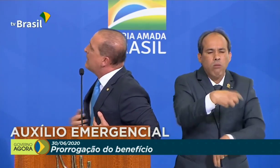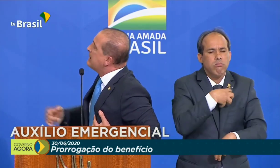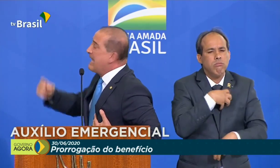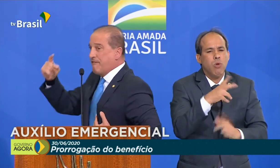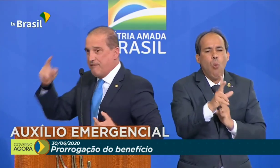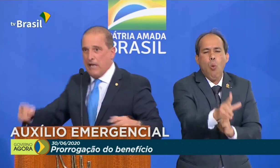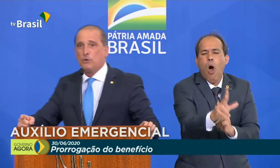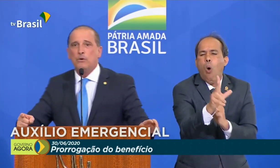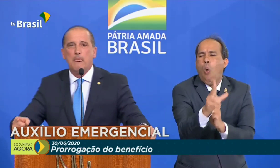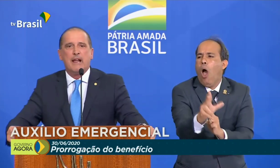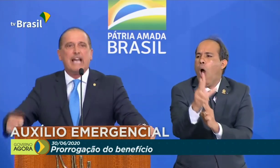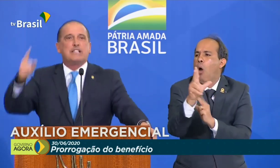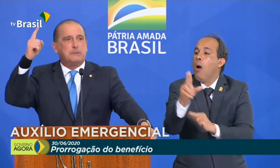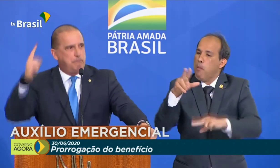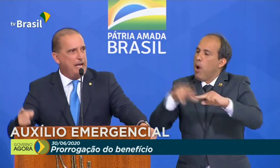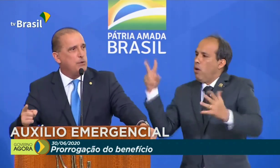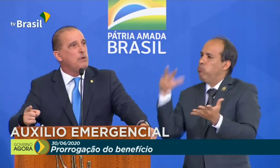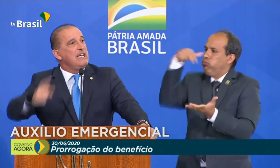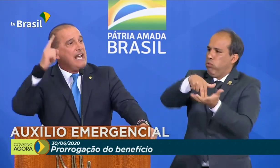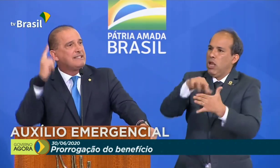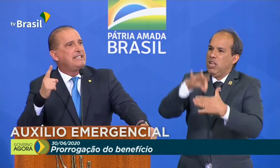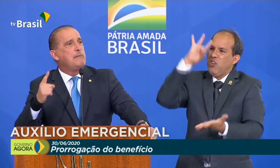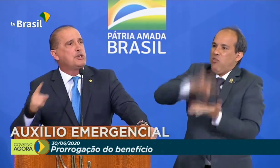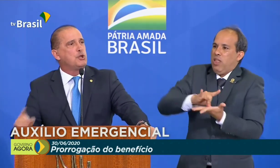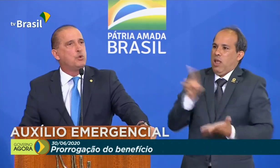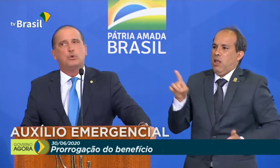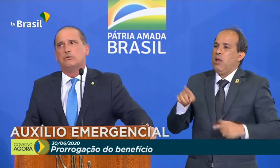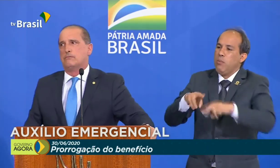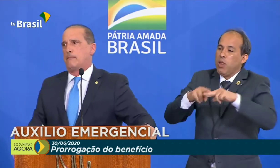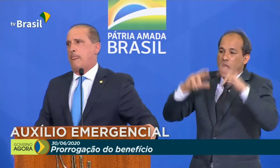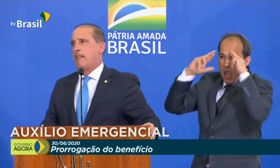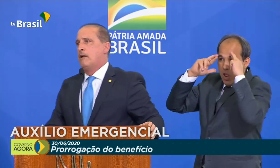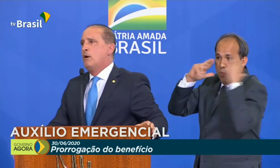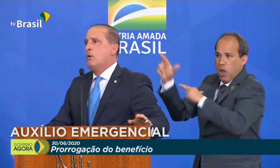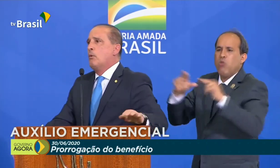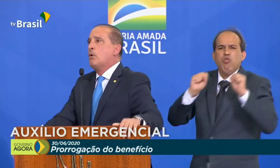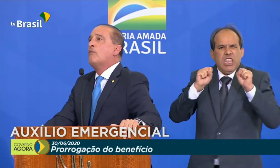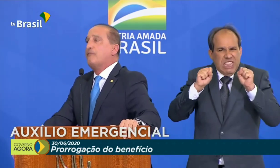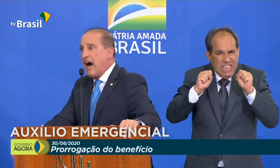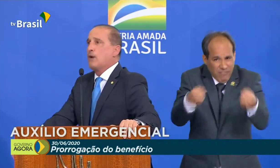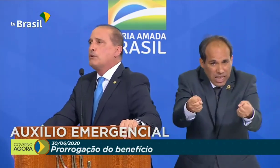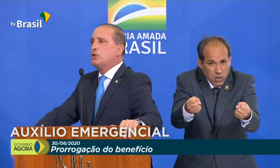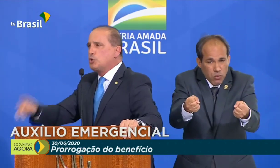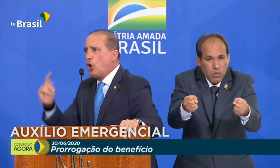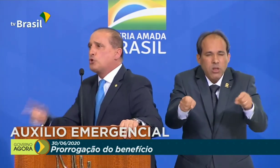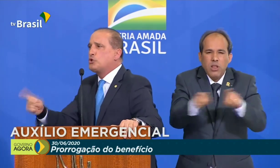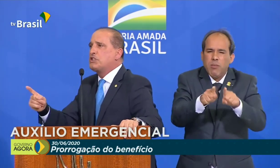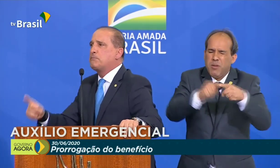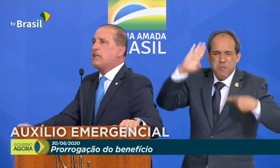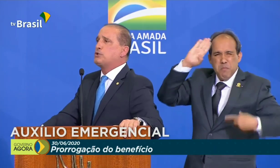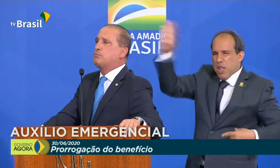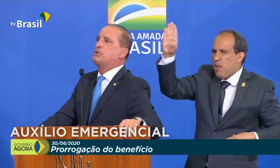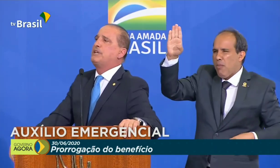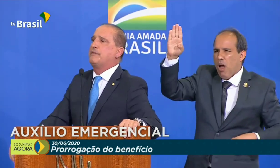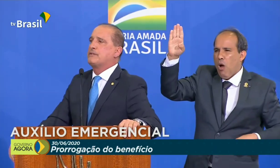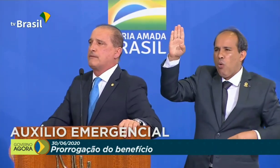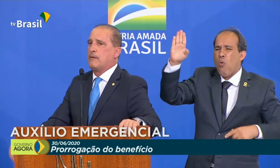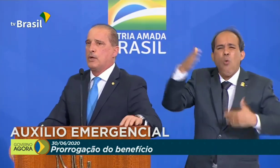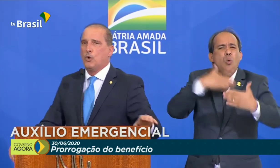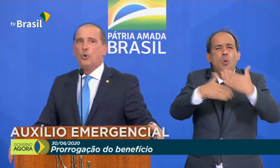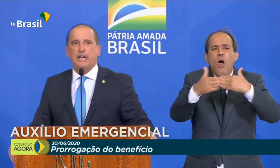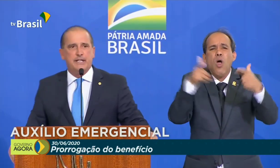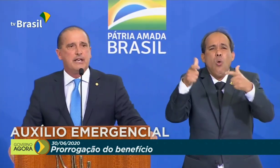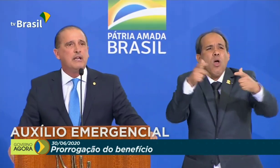eu defendo, respeito e, acima de tudo, falo em todos os espaços